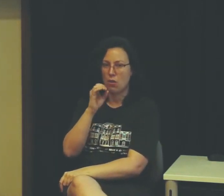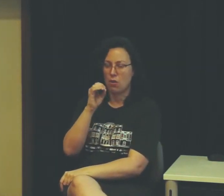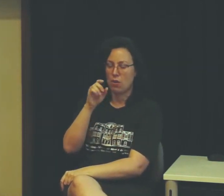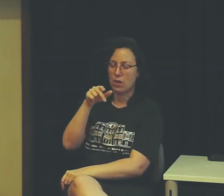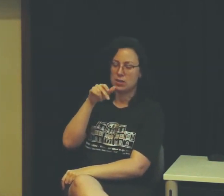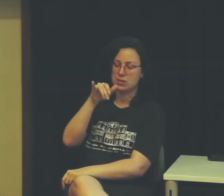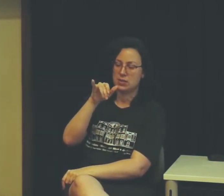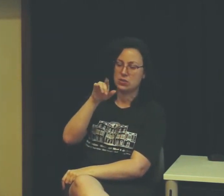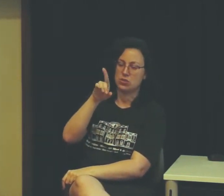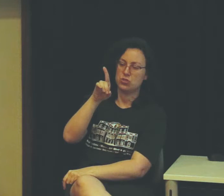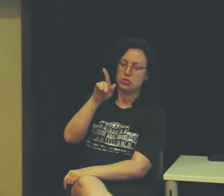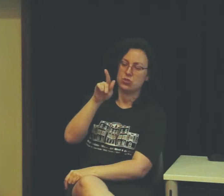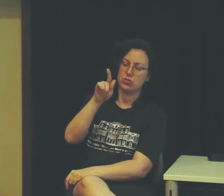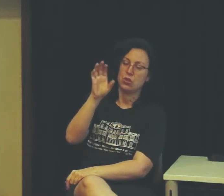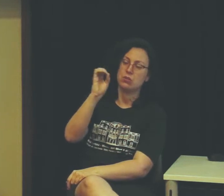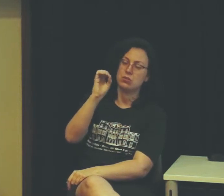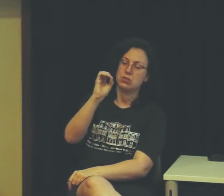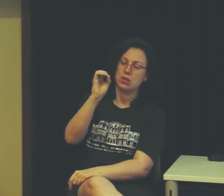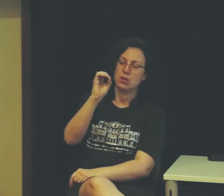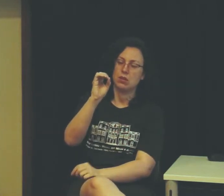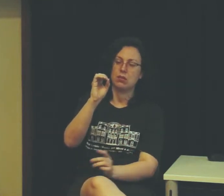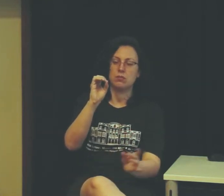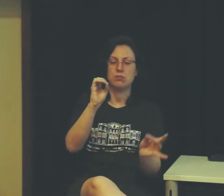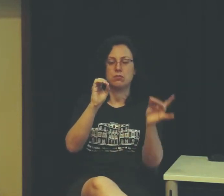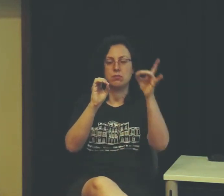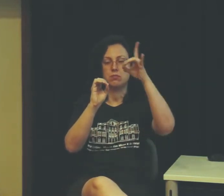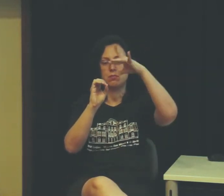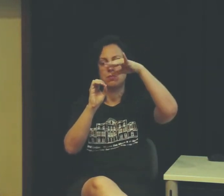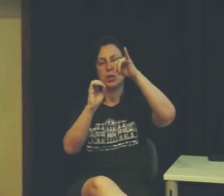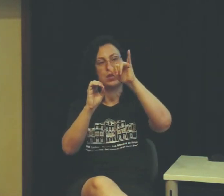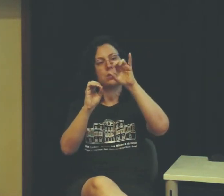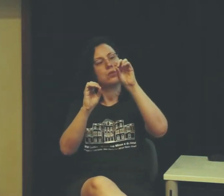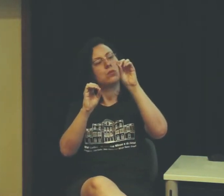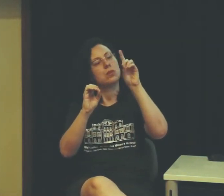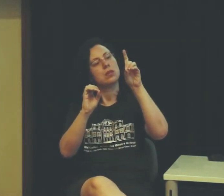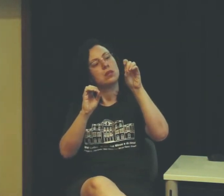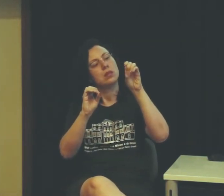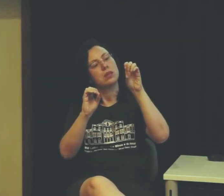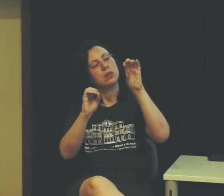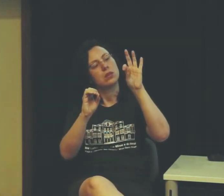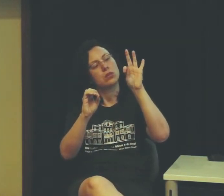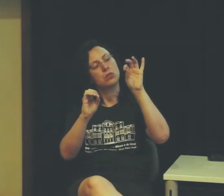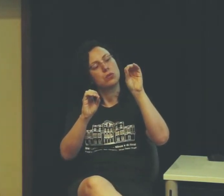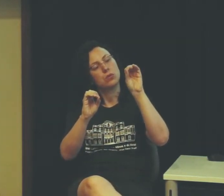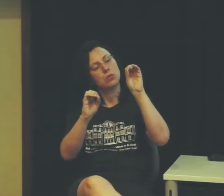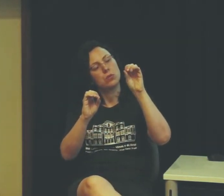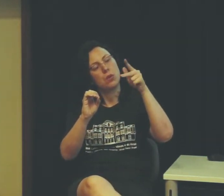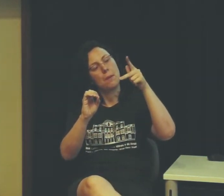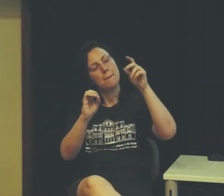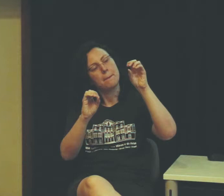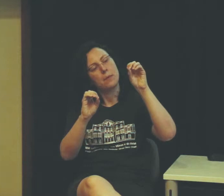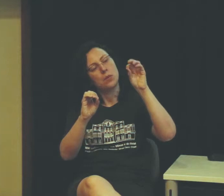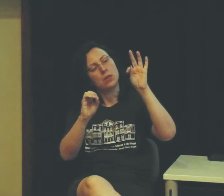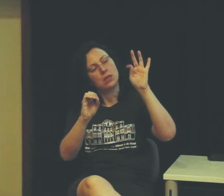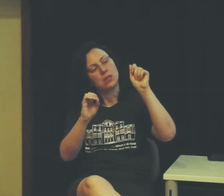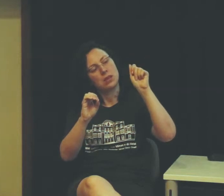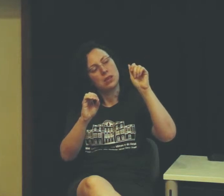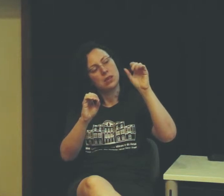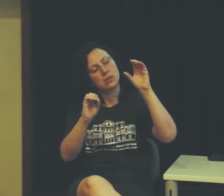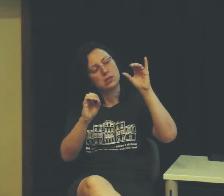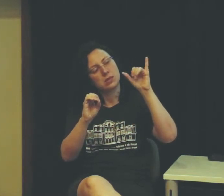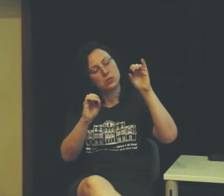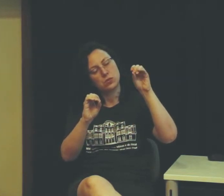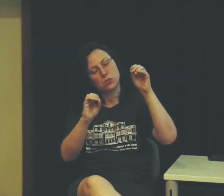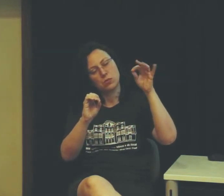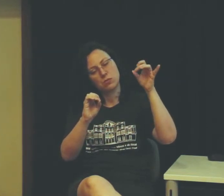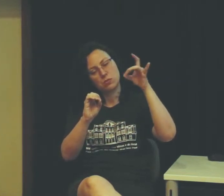você joga sobre ela iodeto de potássio. Automaticamente, todo o oxigênio que está contido ali na molécula de água